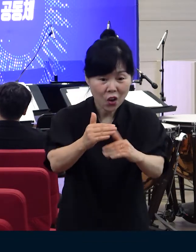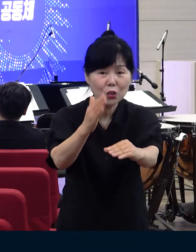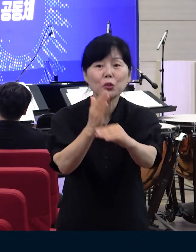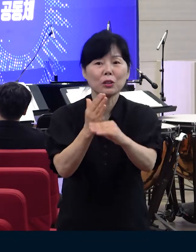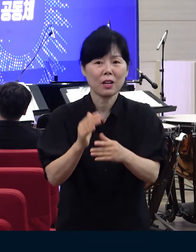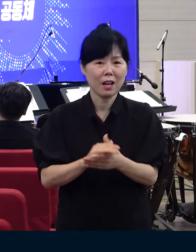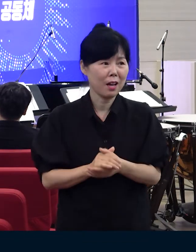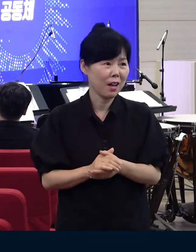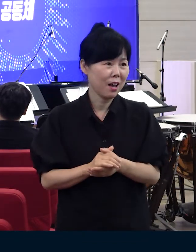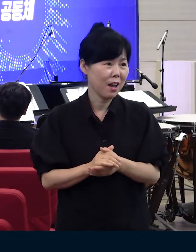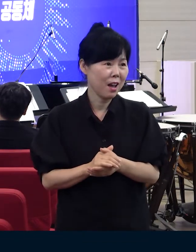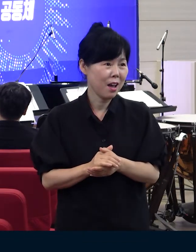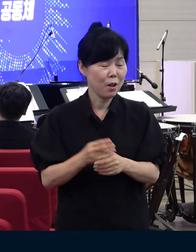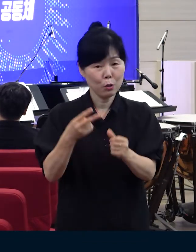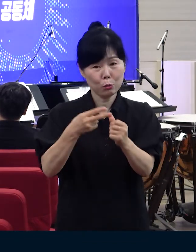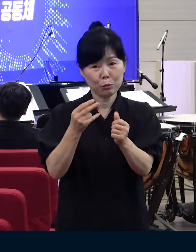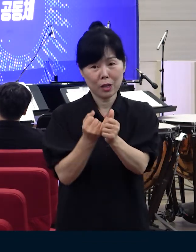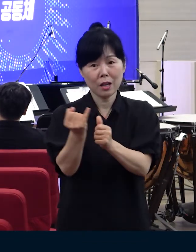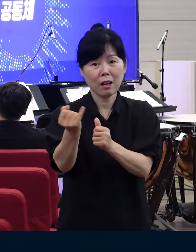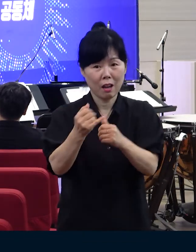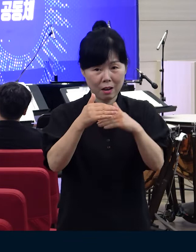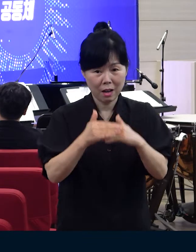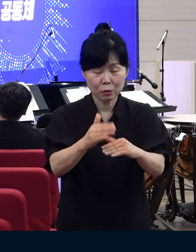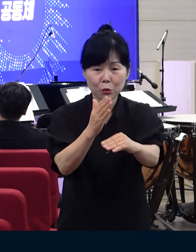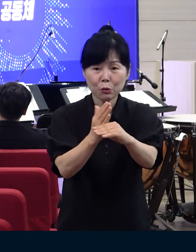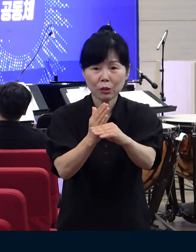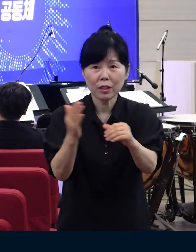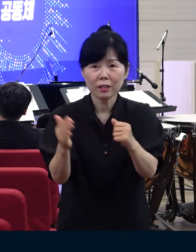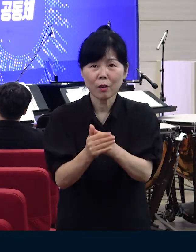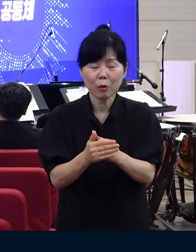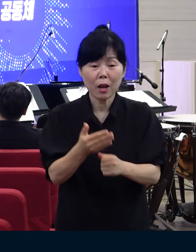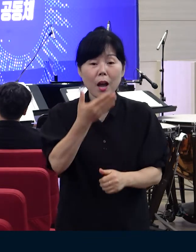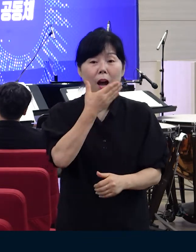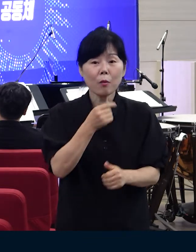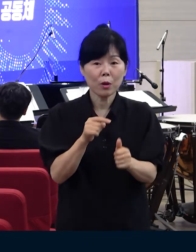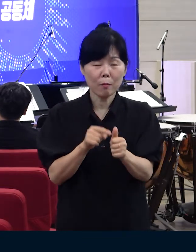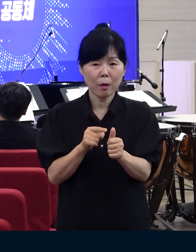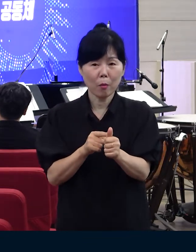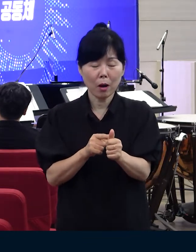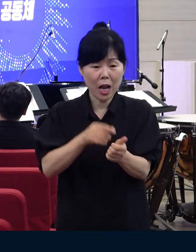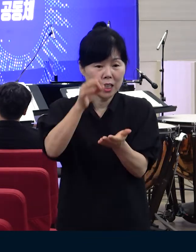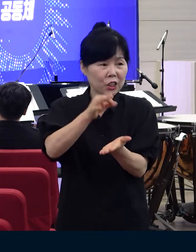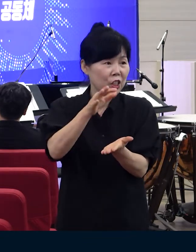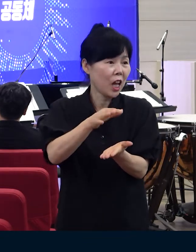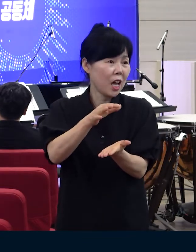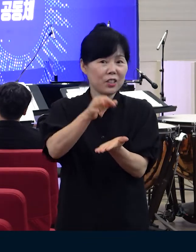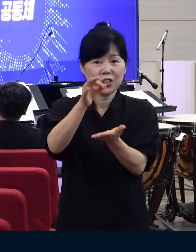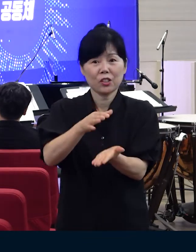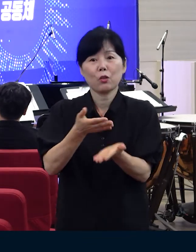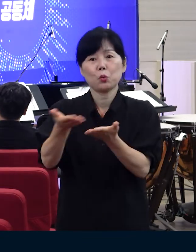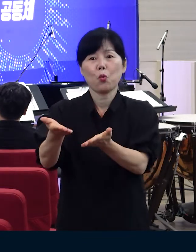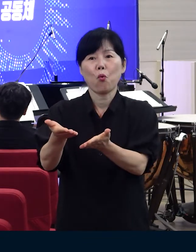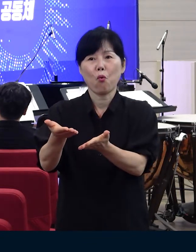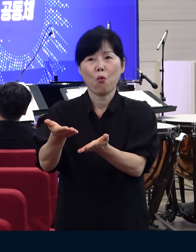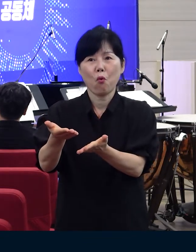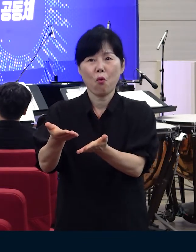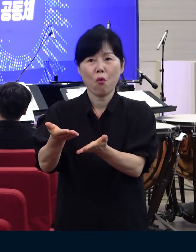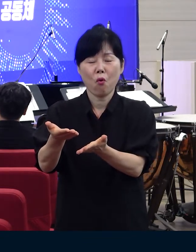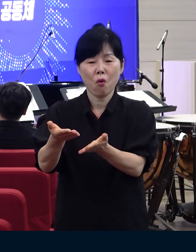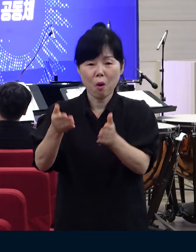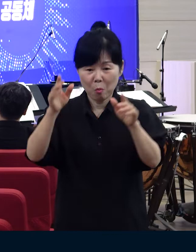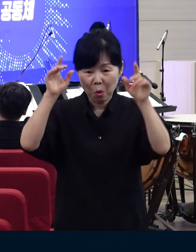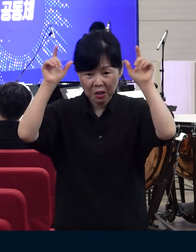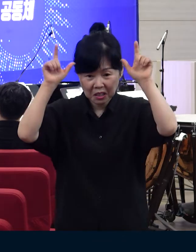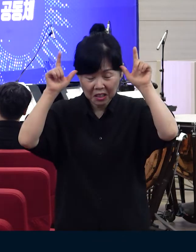진행했어요. 그래서 그 여인의 오라비라고 하는 아브라함에게 상당한 가치의 빙패,